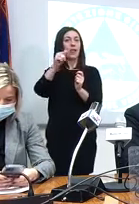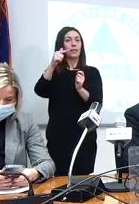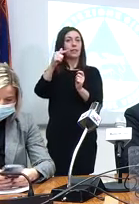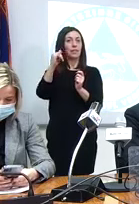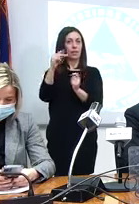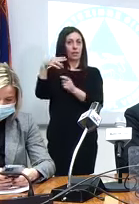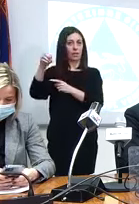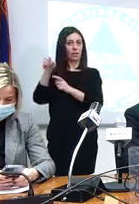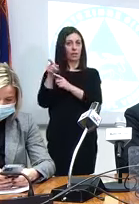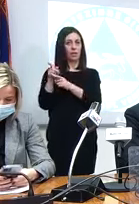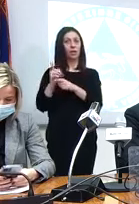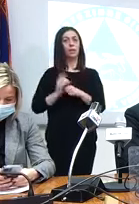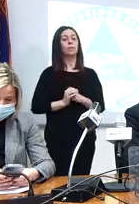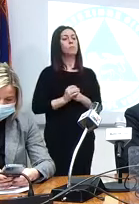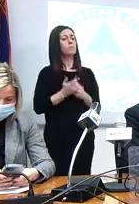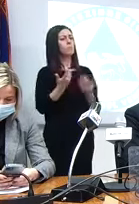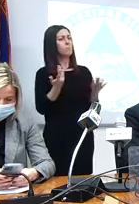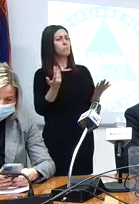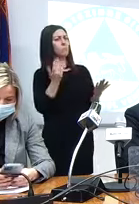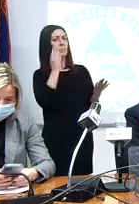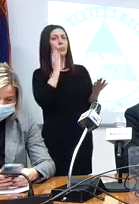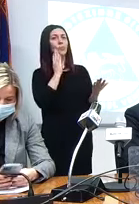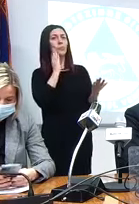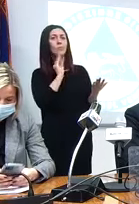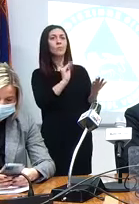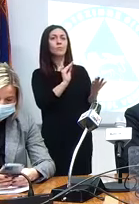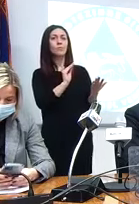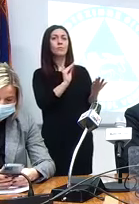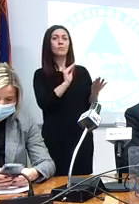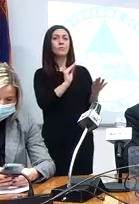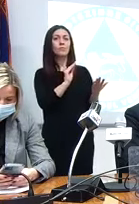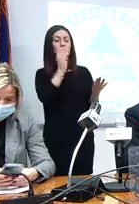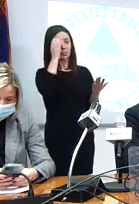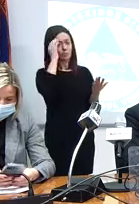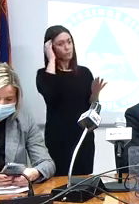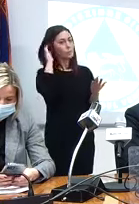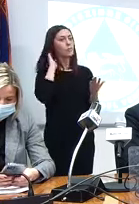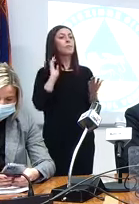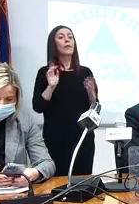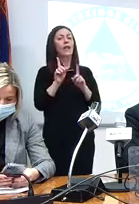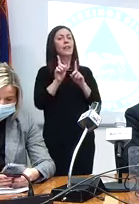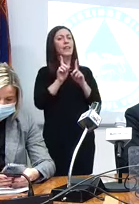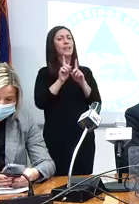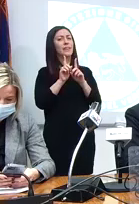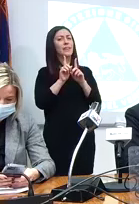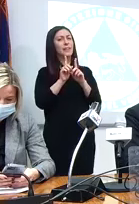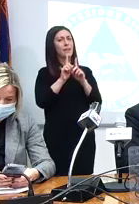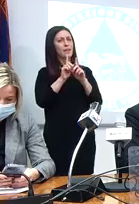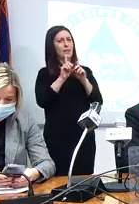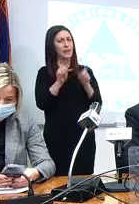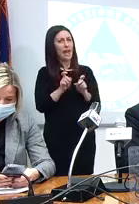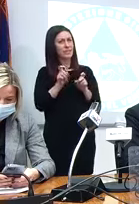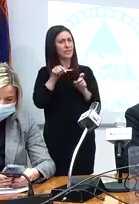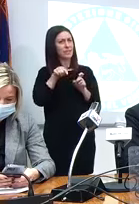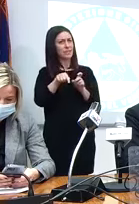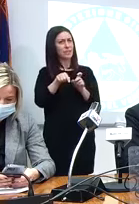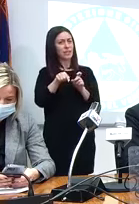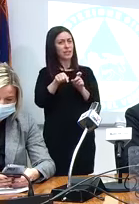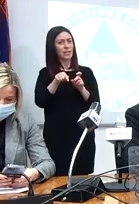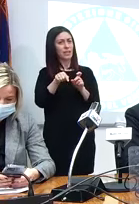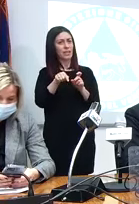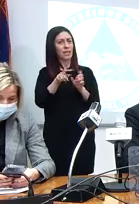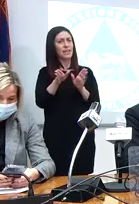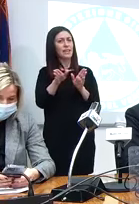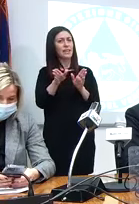Scusa. No, se ci può dire qualcosa di più di questi campionamenti, di questi test a campione sui distretti scolastici, quando se li state